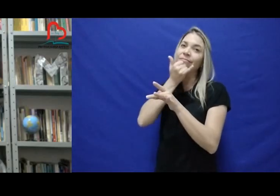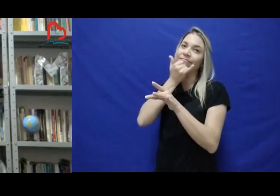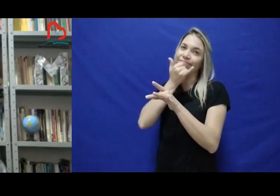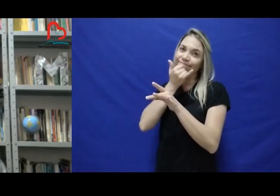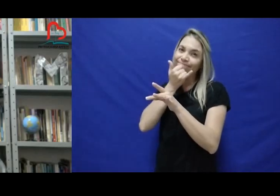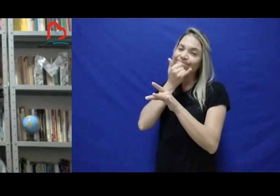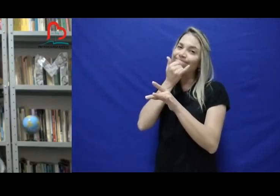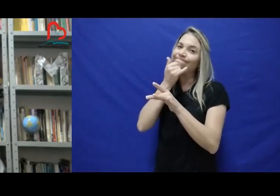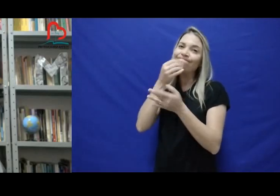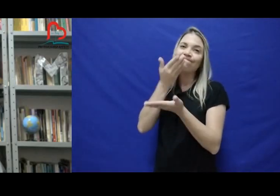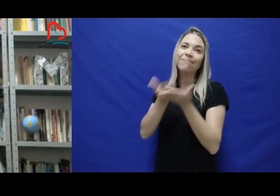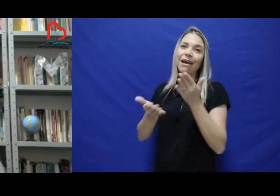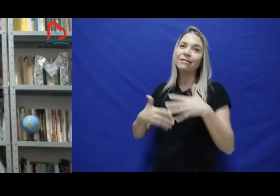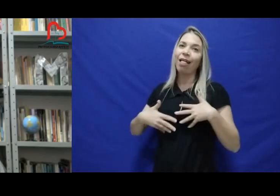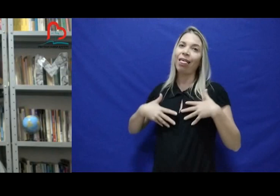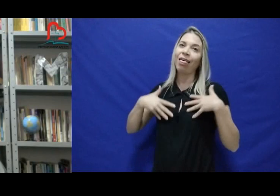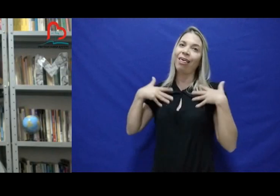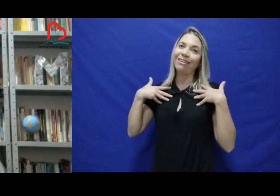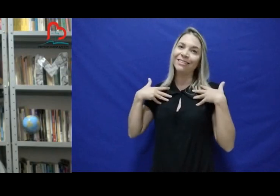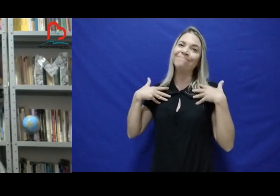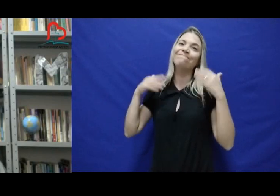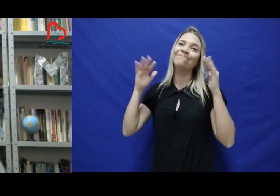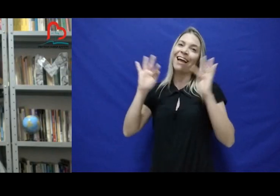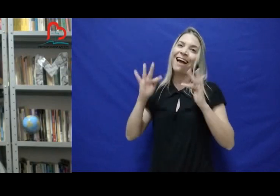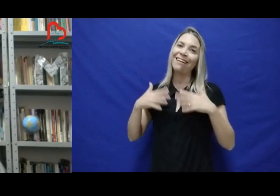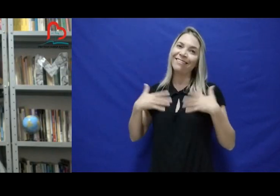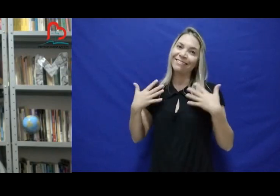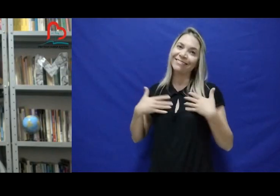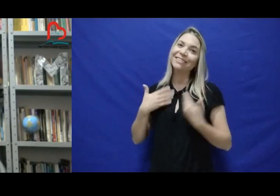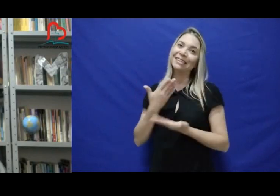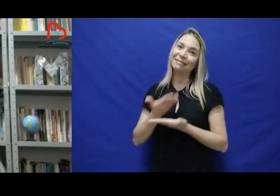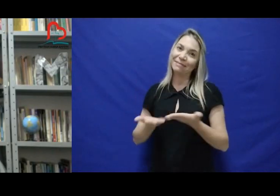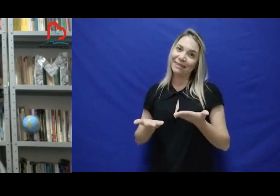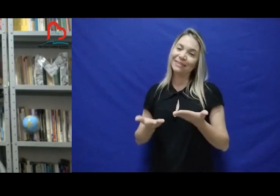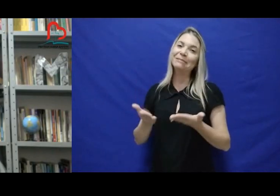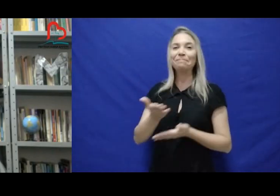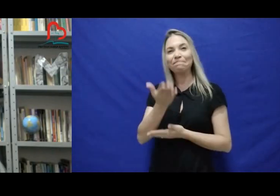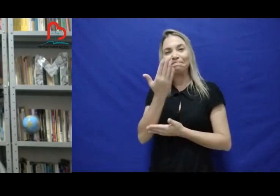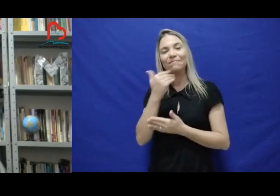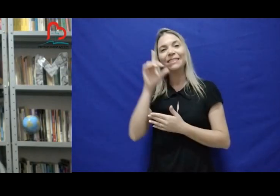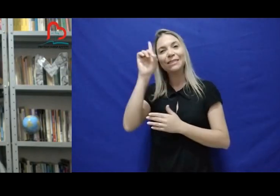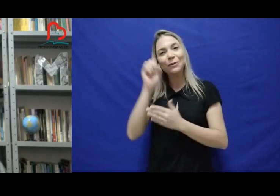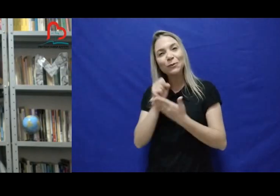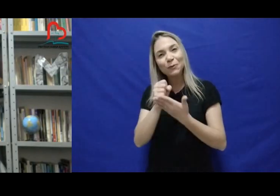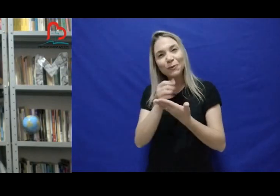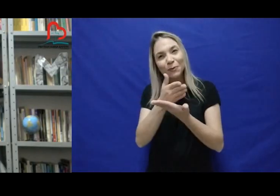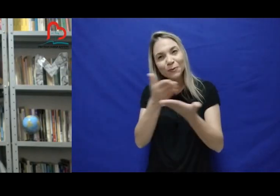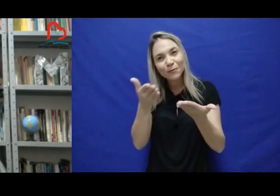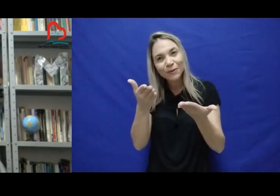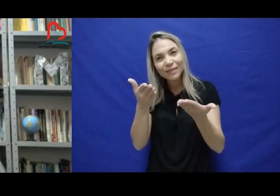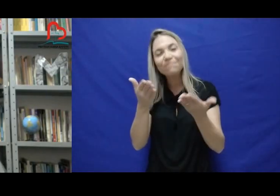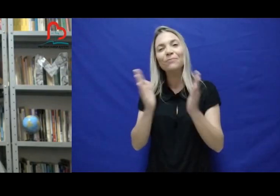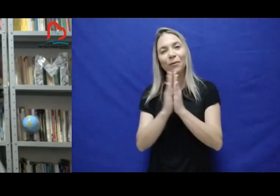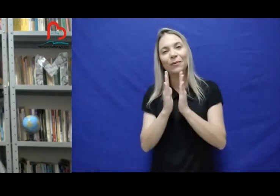única fonte verdadeira e inesgotável de satisfação. Que Deus te sustente. Vamos orar?